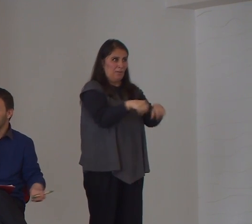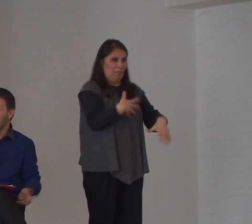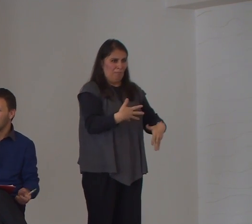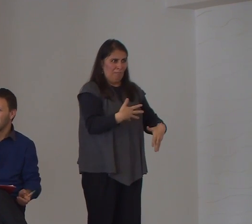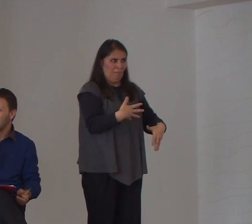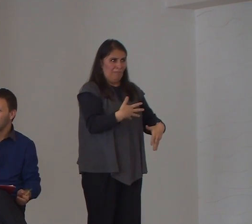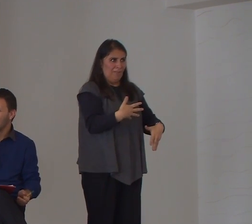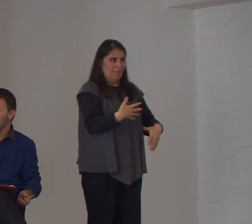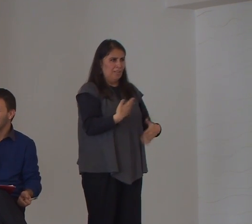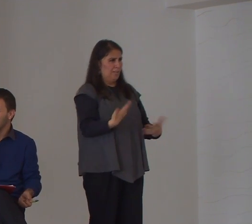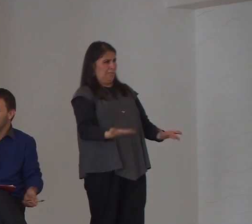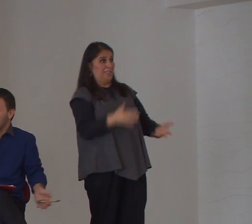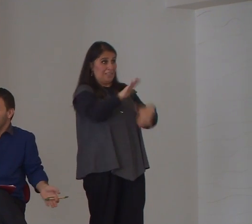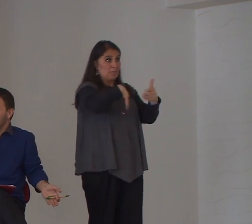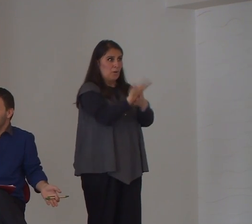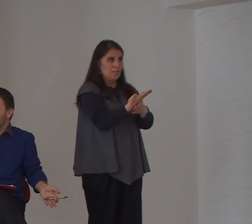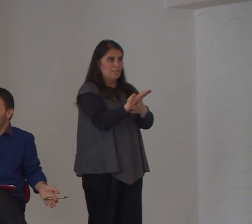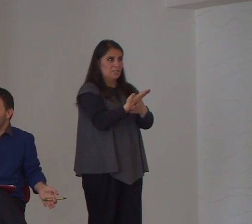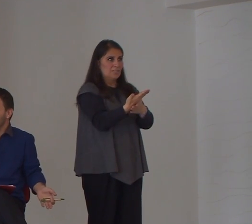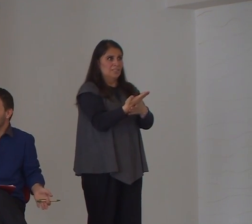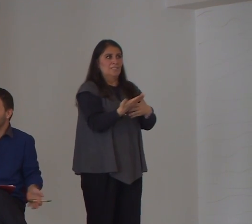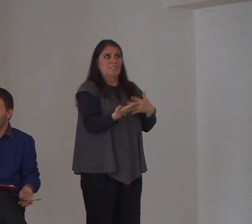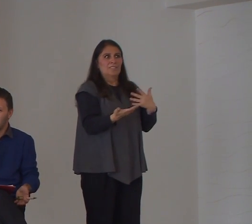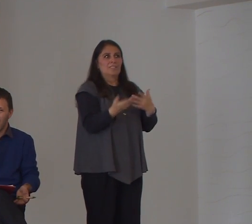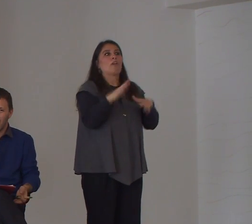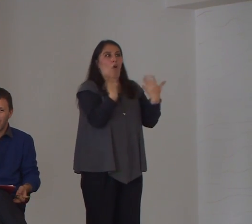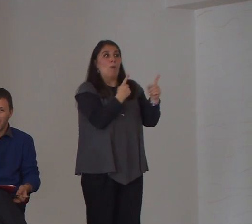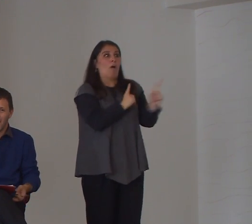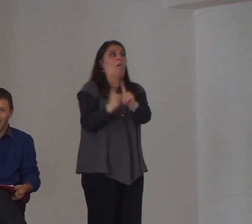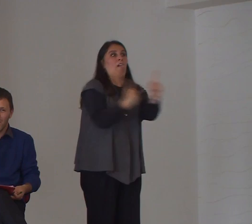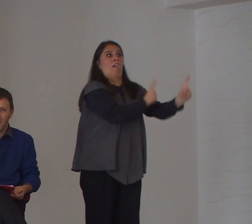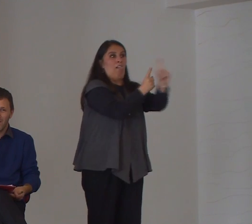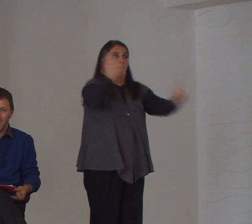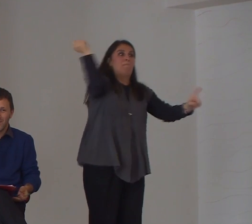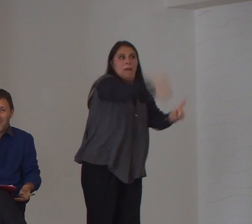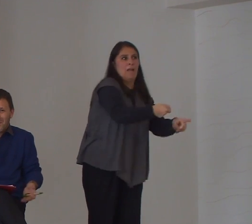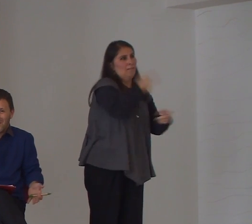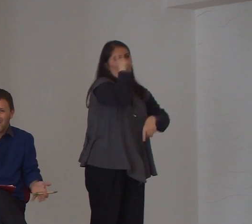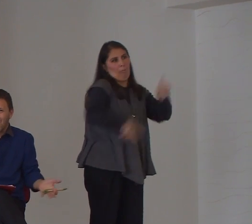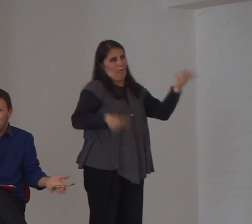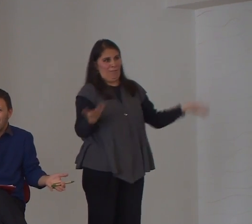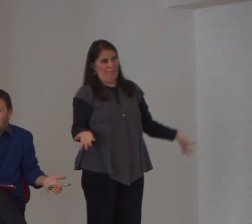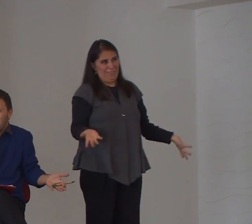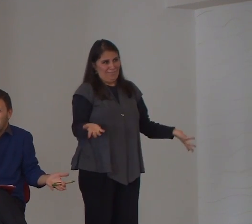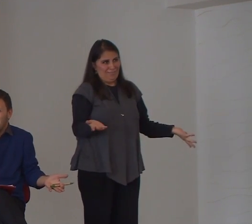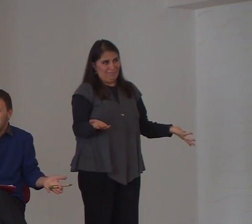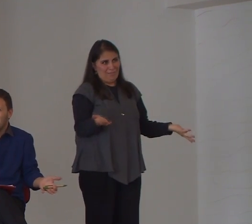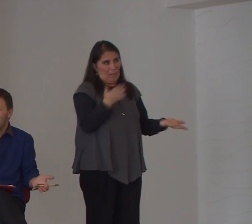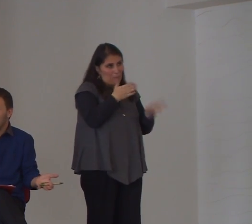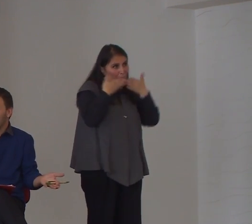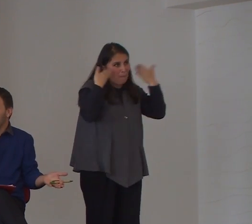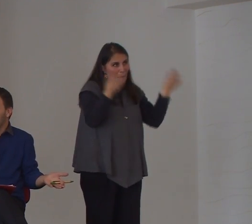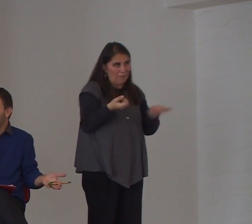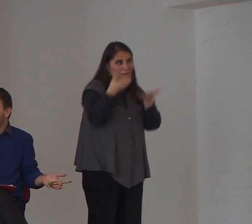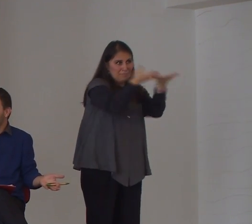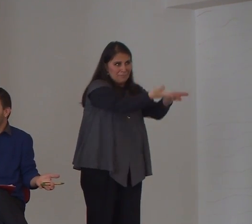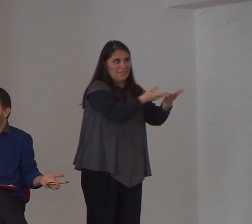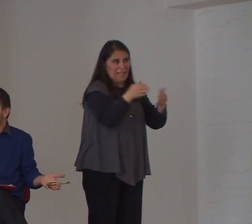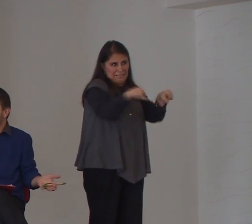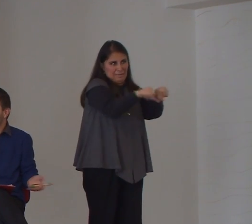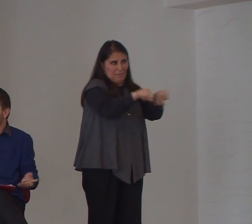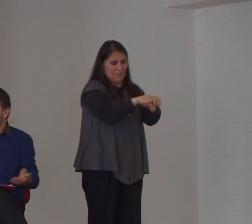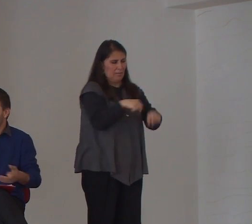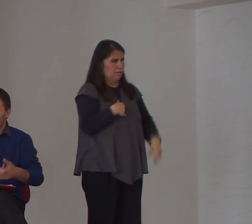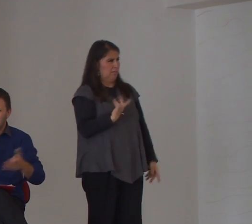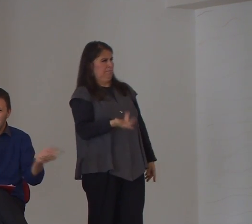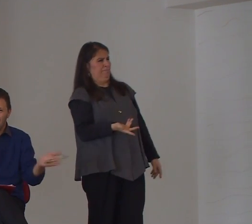Y después de semejante gesto de cortesía ya no podía seguir persiguiéndola para pegarle con el palo. Bueno, se mira con cara de qué